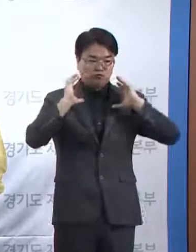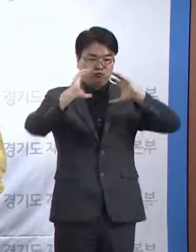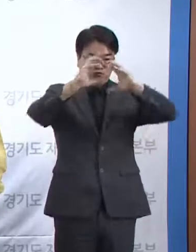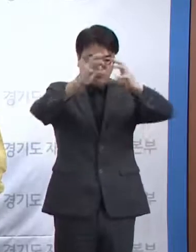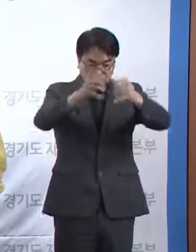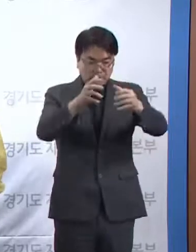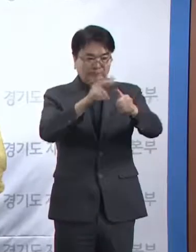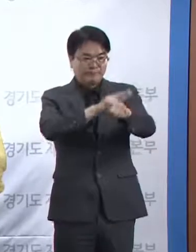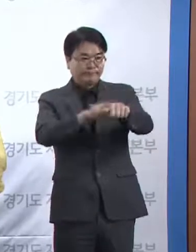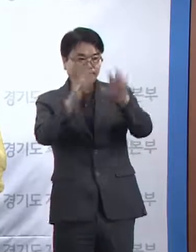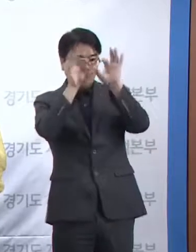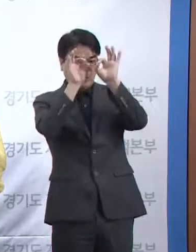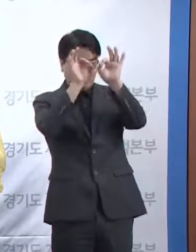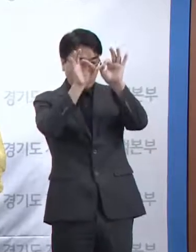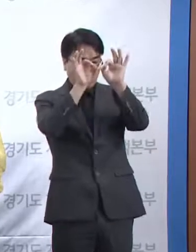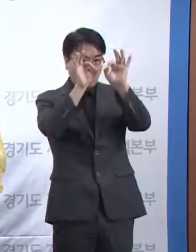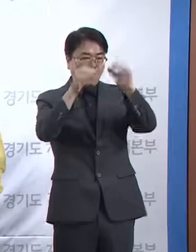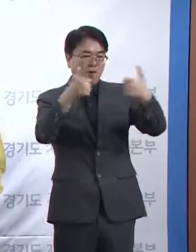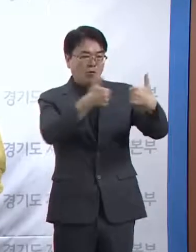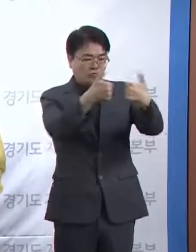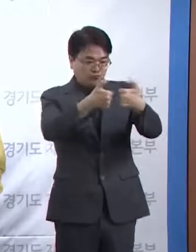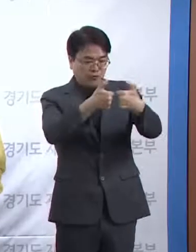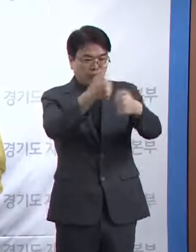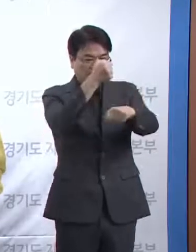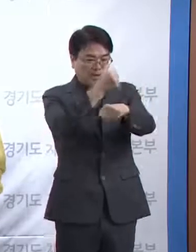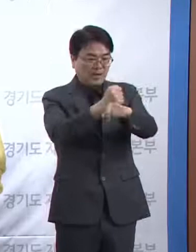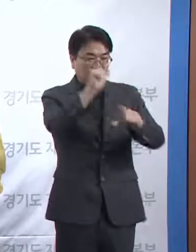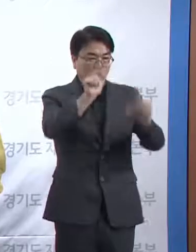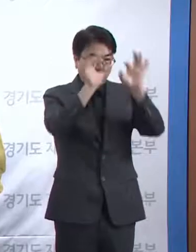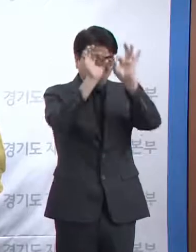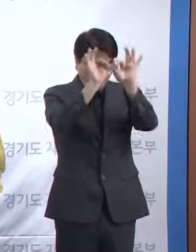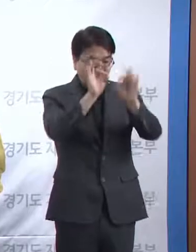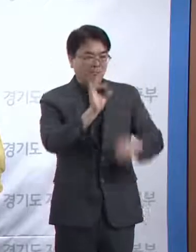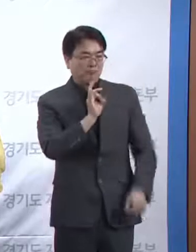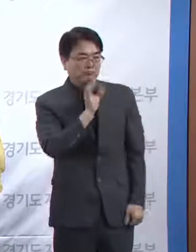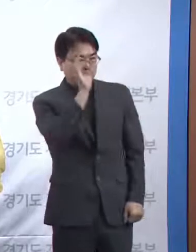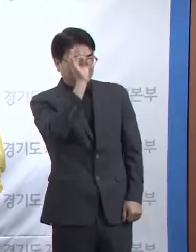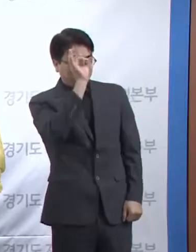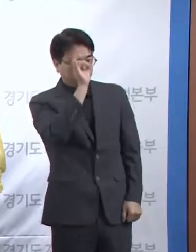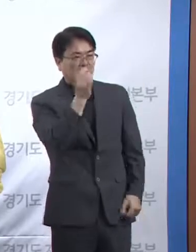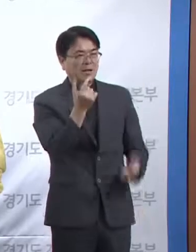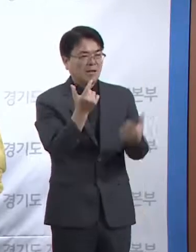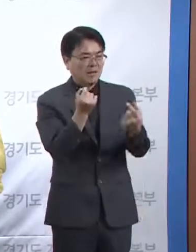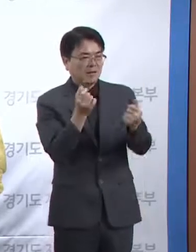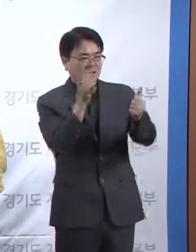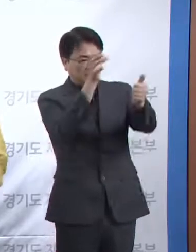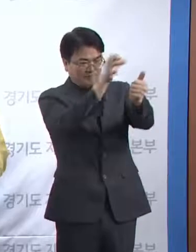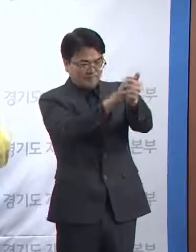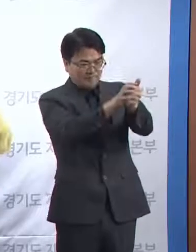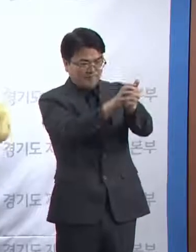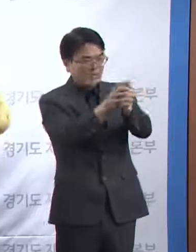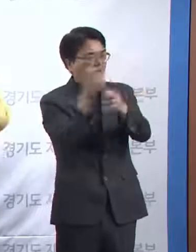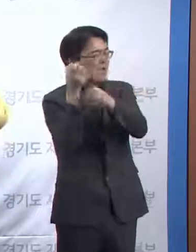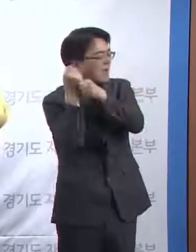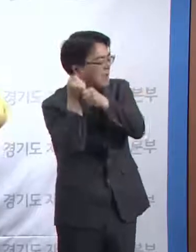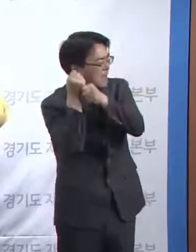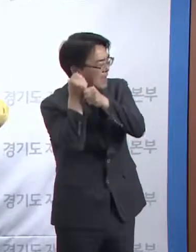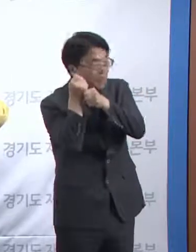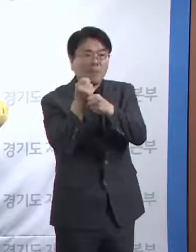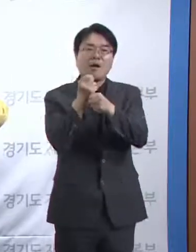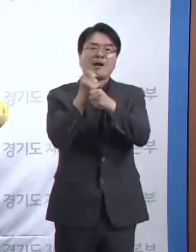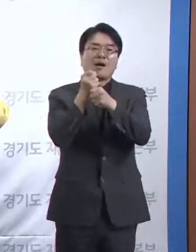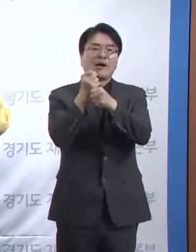정부에서 중앙정부에서 하는 것만의 일을 우리가 맡겨서는 안 된다는 생각이 들고요. 그런